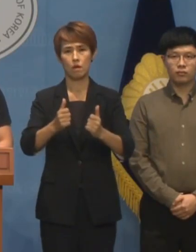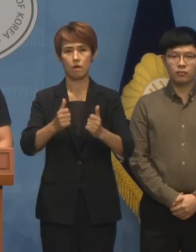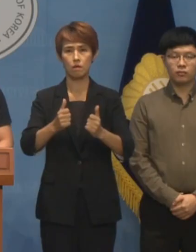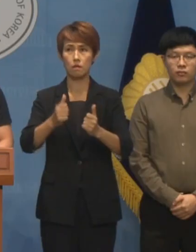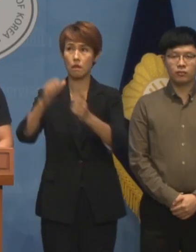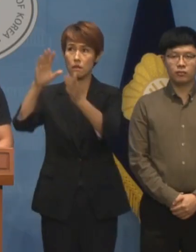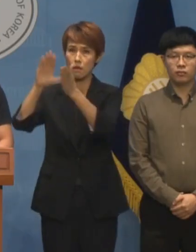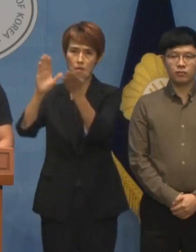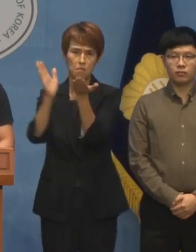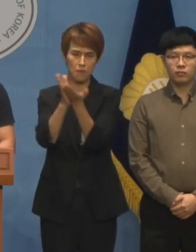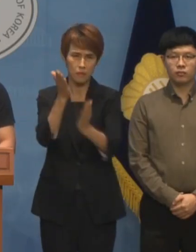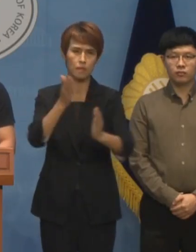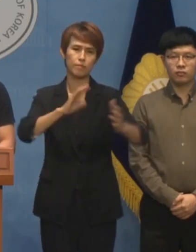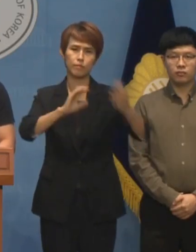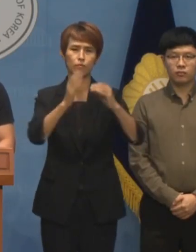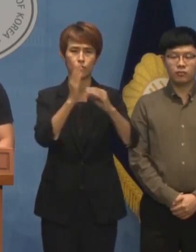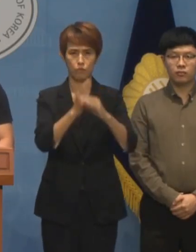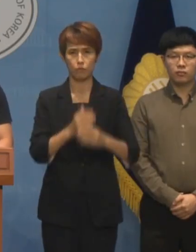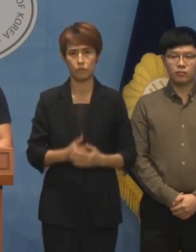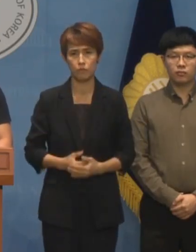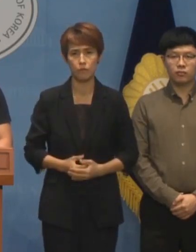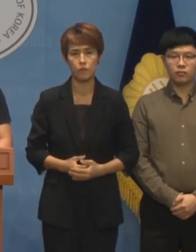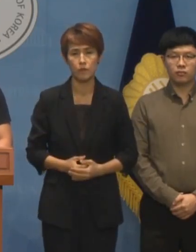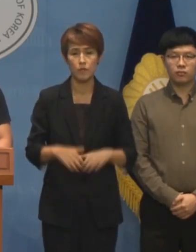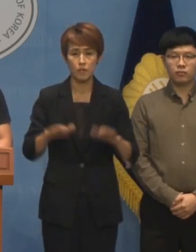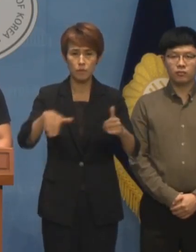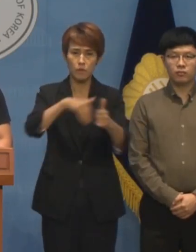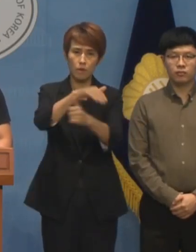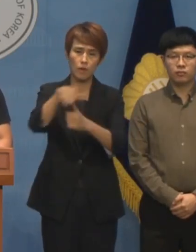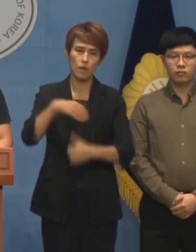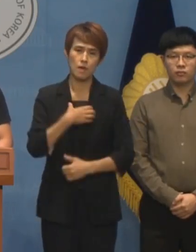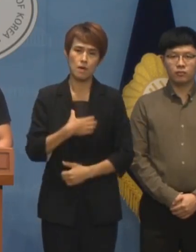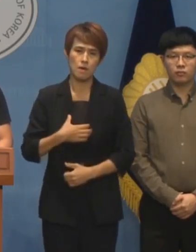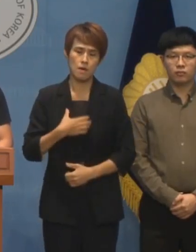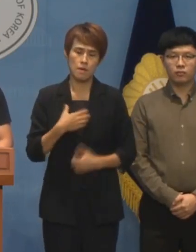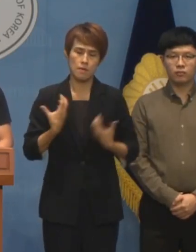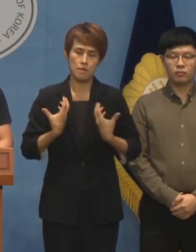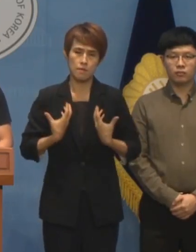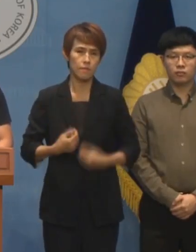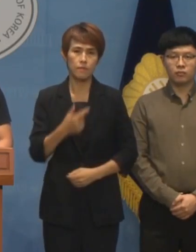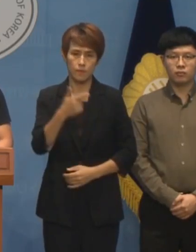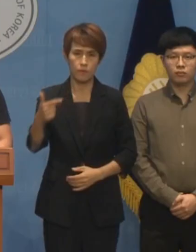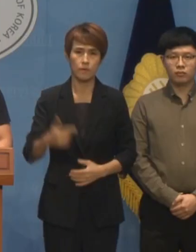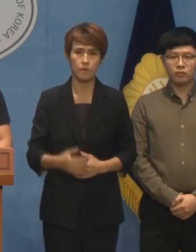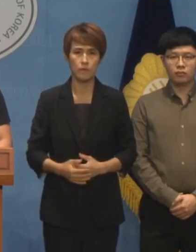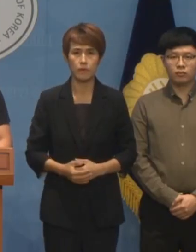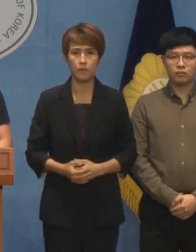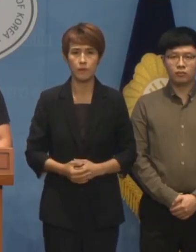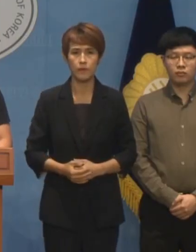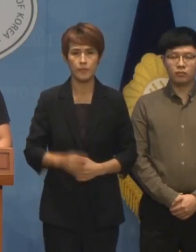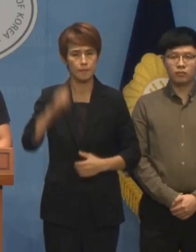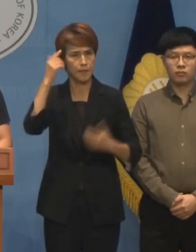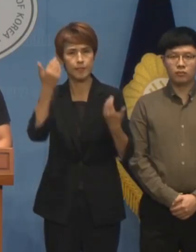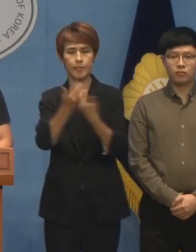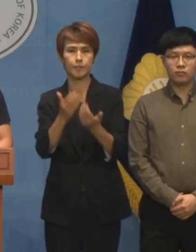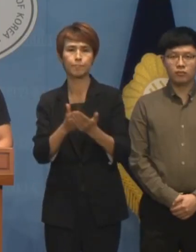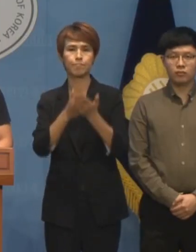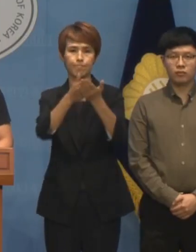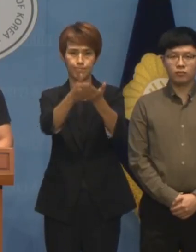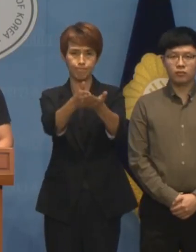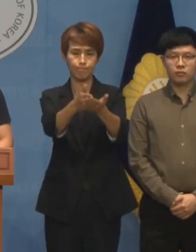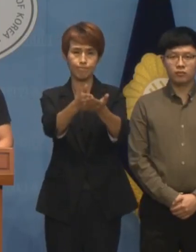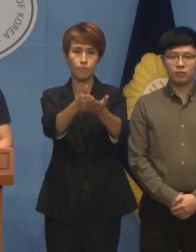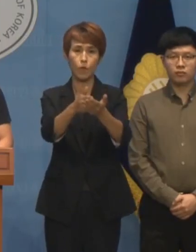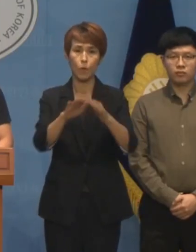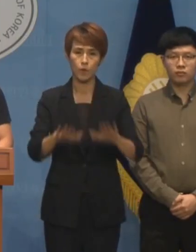공회전하고 있습니다. 작금의 상황에 대한 우려와 실망을 금할 수 없으며 이에 대한 반대 의견을 말씀드리고자 이